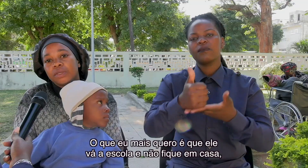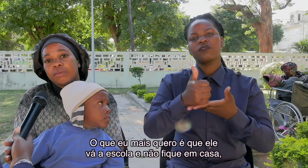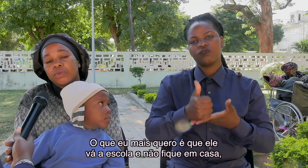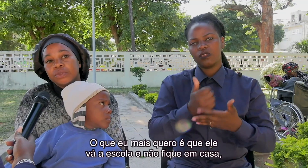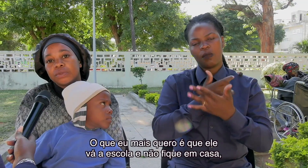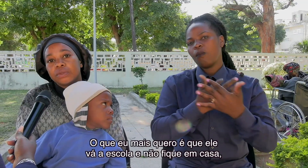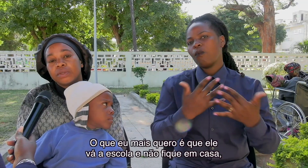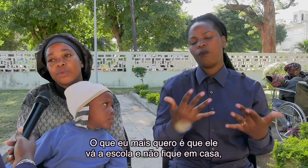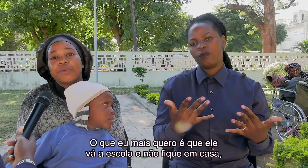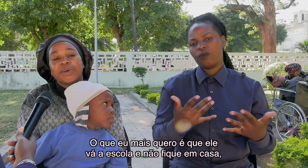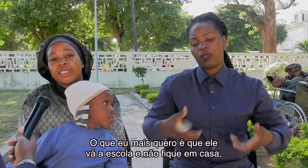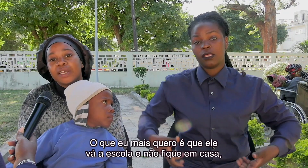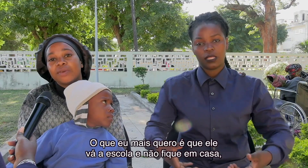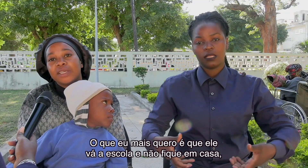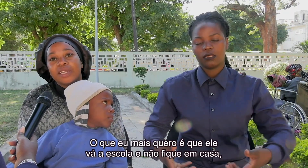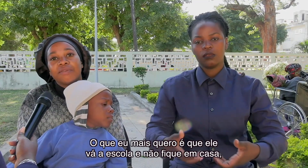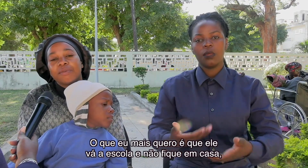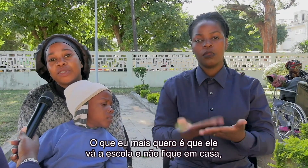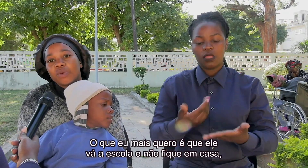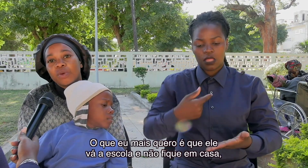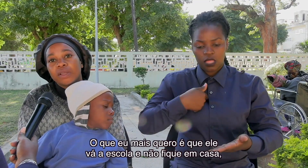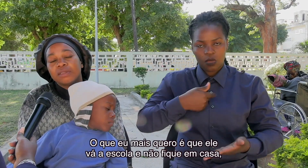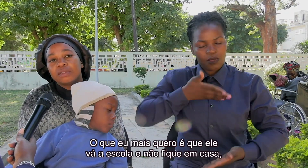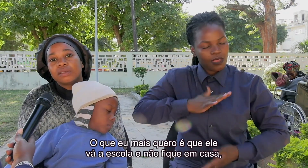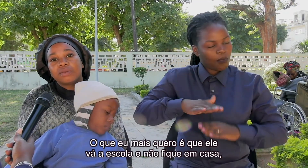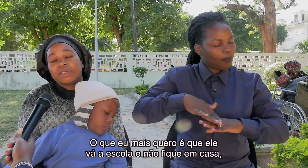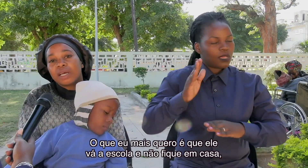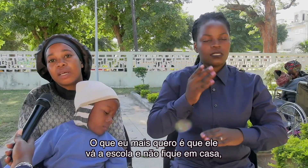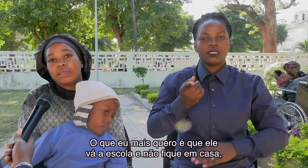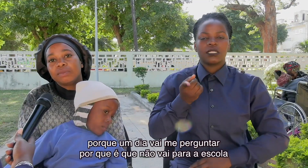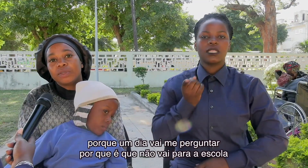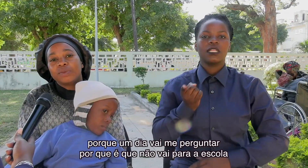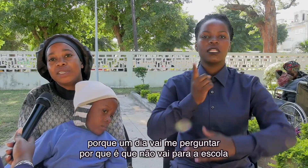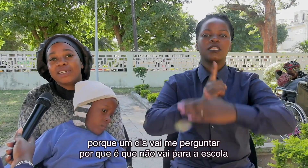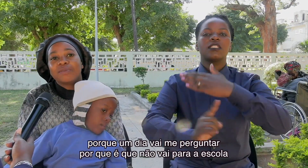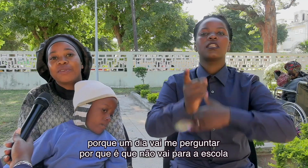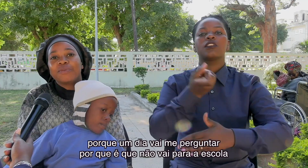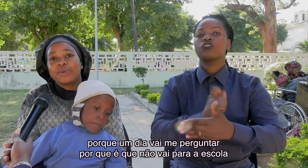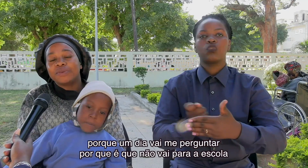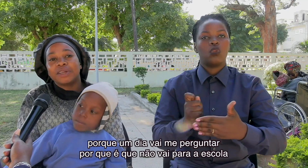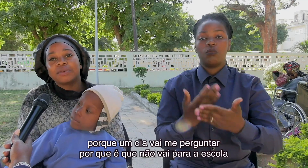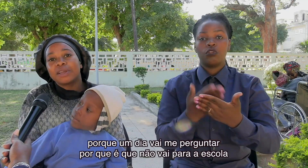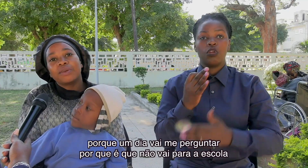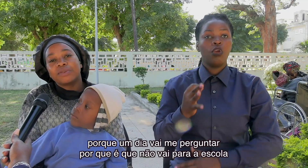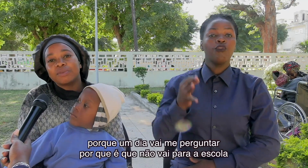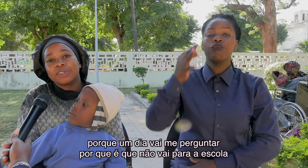Ajudar muito. O que mais quero é que ele vá para a escola. Não ficar, porque um dia também vai me perguntar por que eu não vou para a